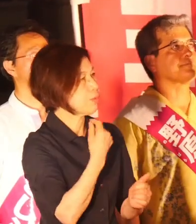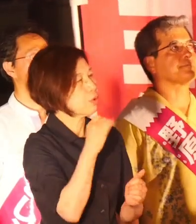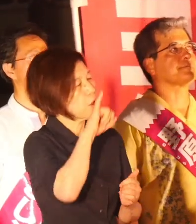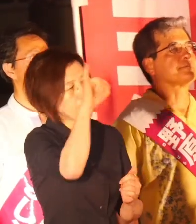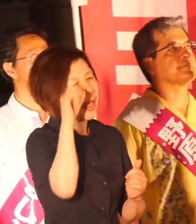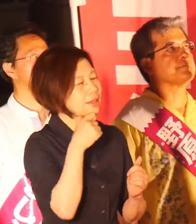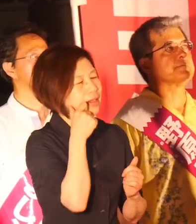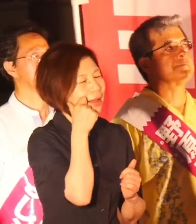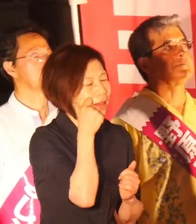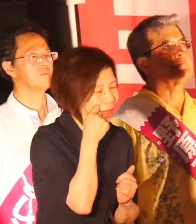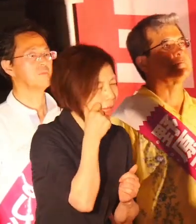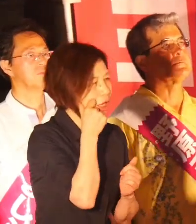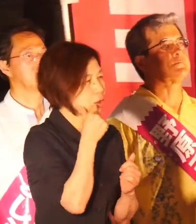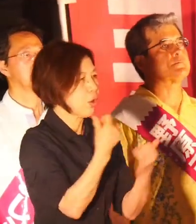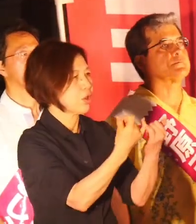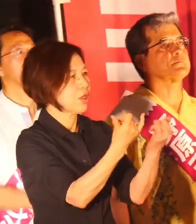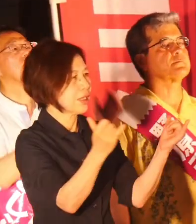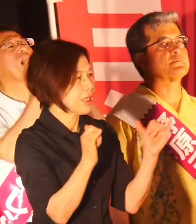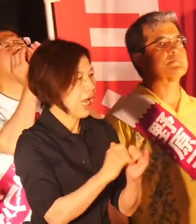そんな社会やめにしましょう